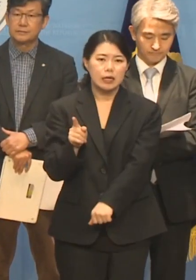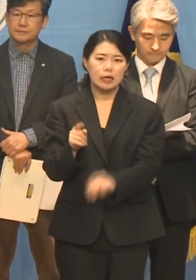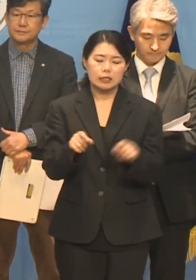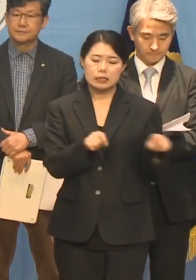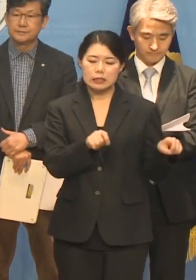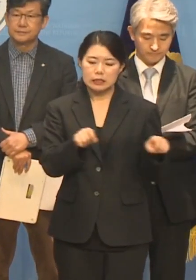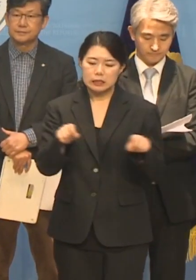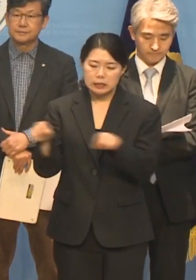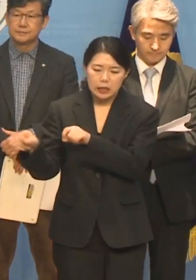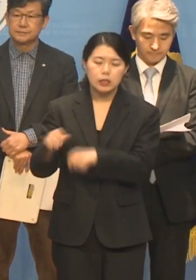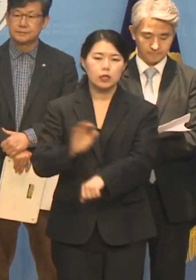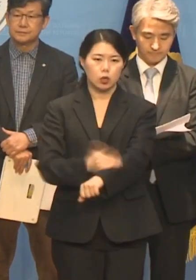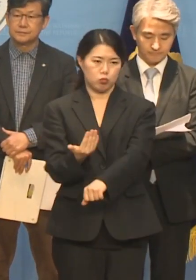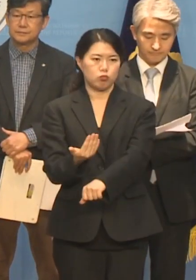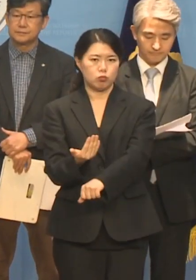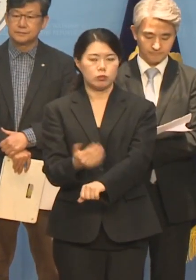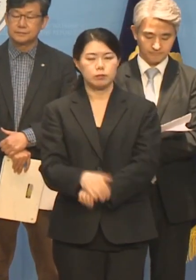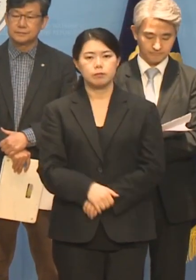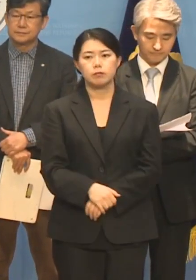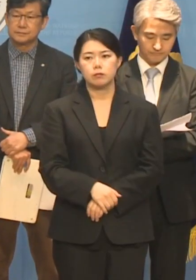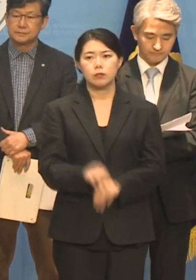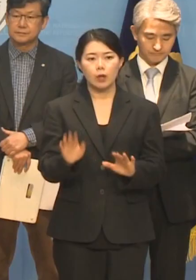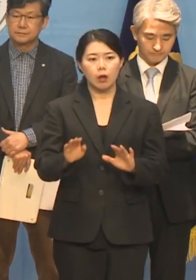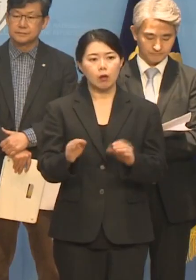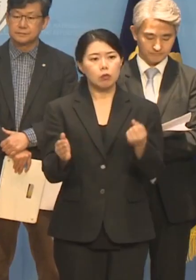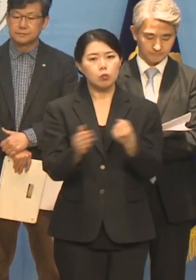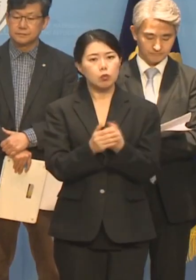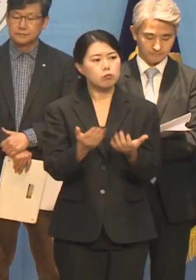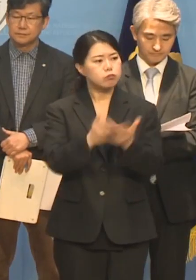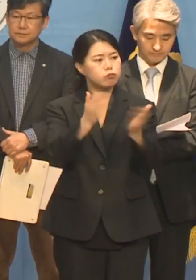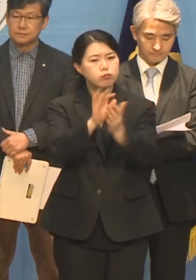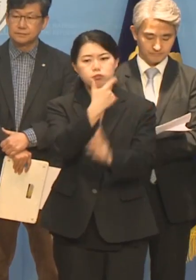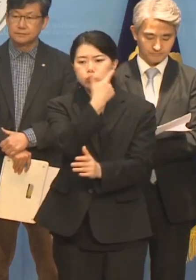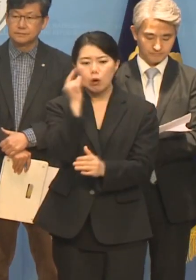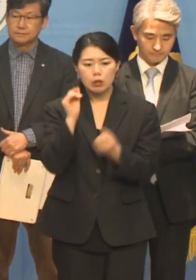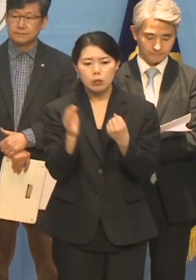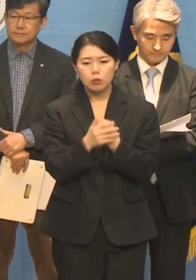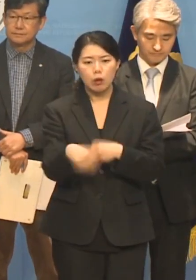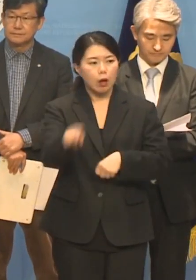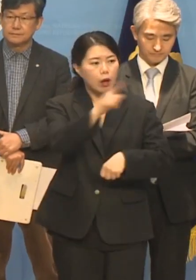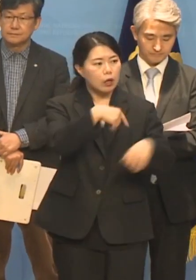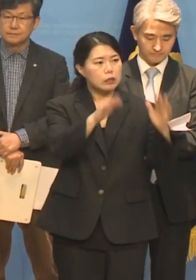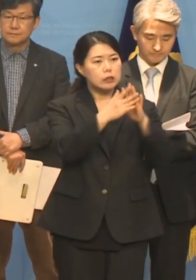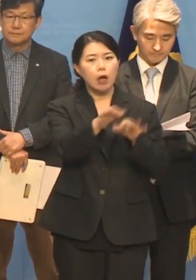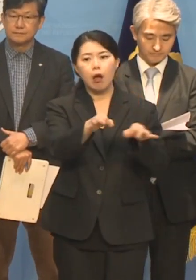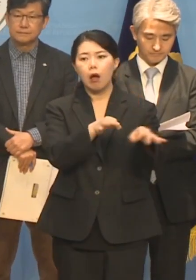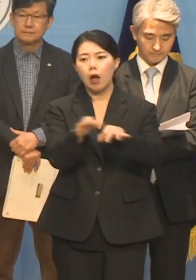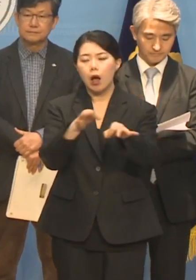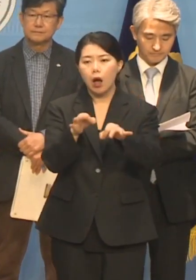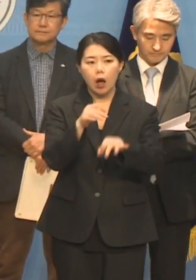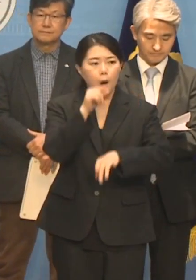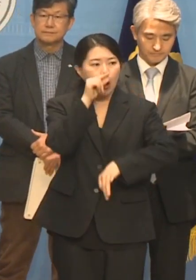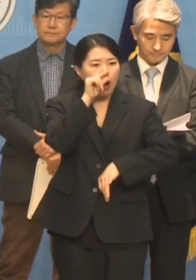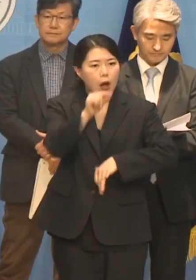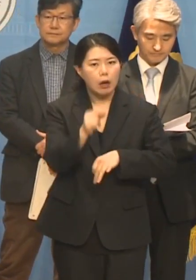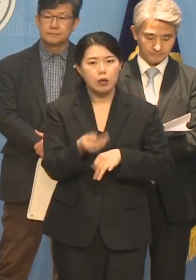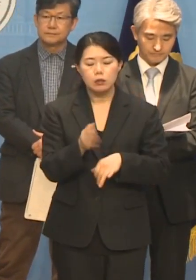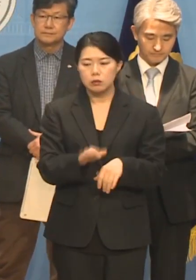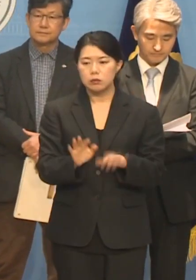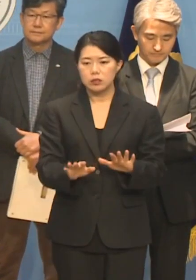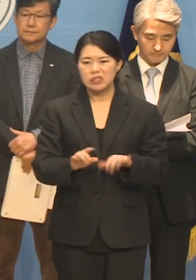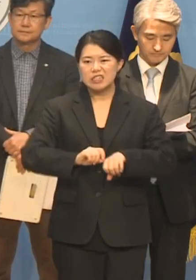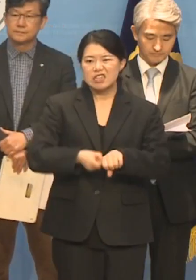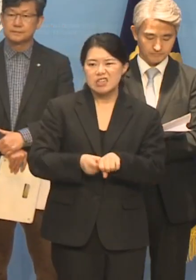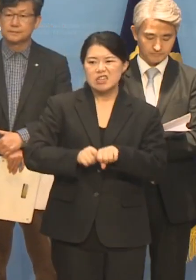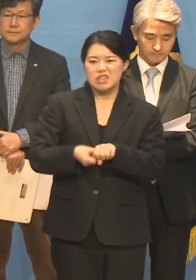방치했기 때문입니다. 그리고 그 후유증이 지금 공급 부족이니까 시장에서 과민 반응을 할 수 있는 상황이 있었는데 그걸 오해를 유발하는 억지